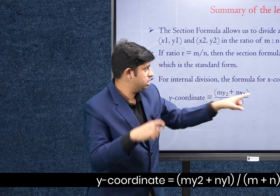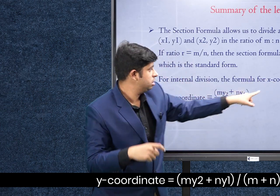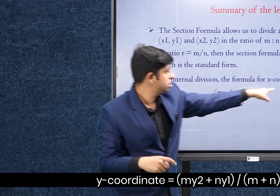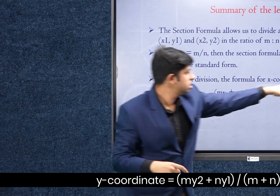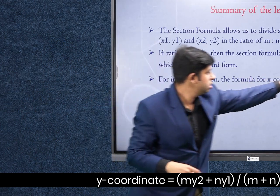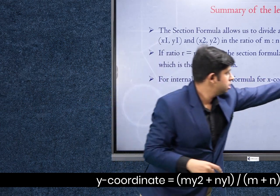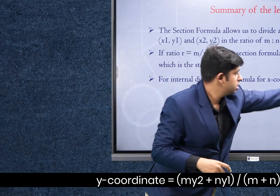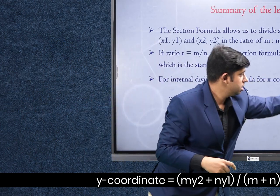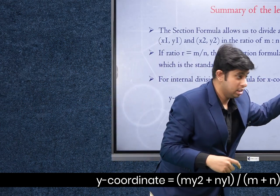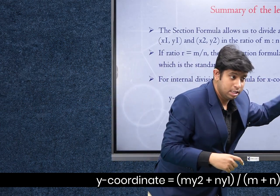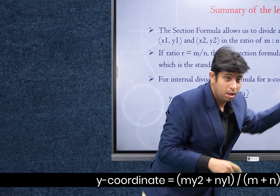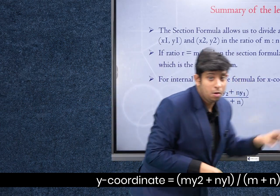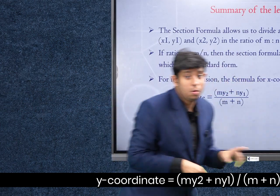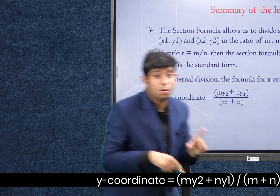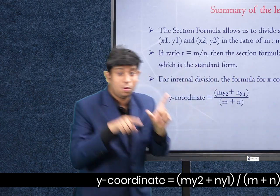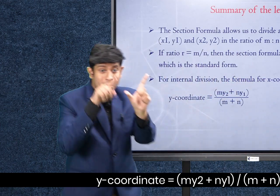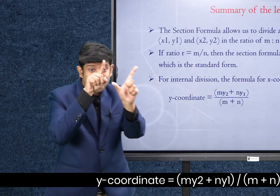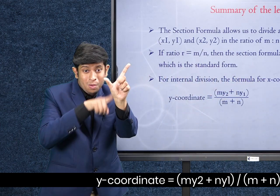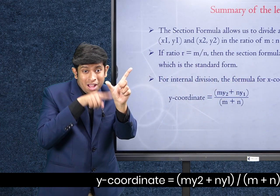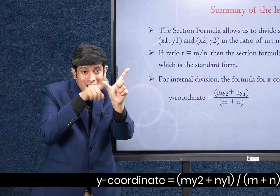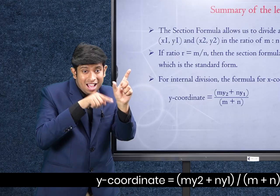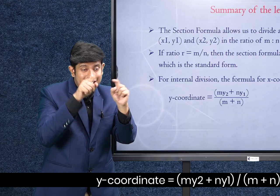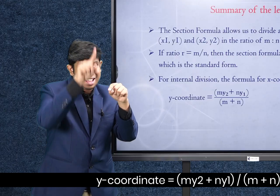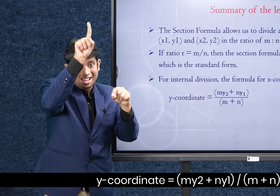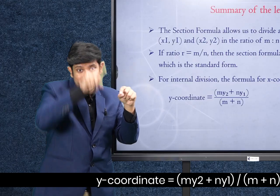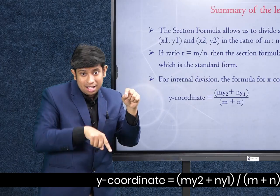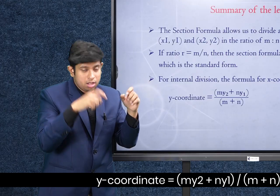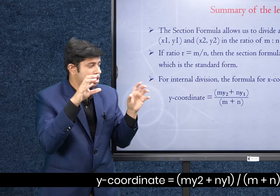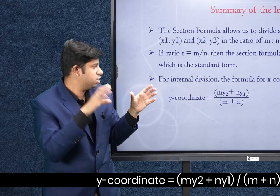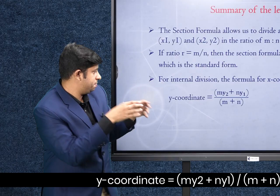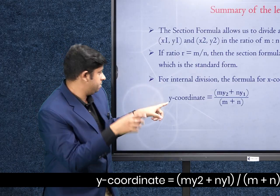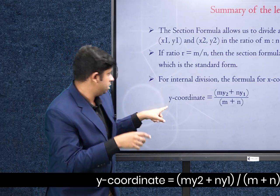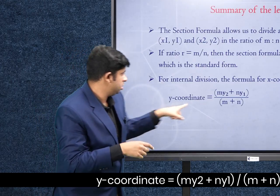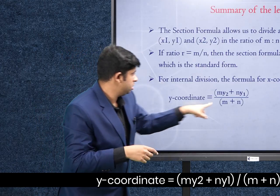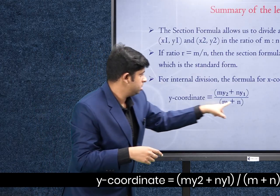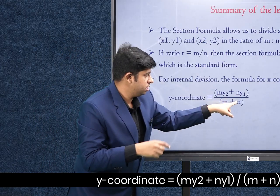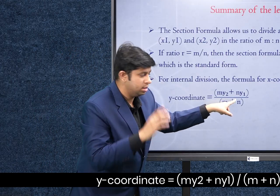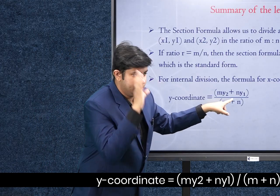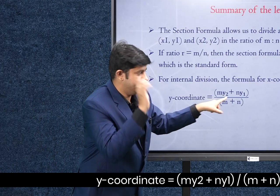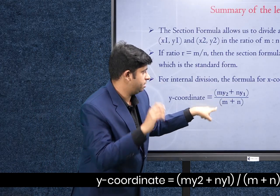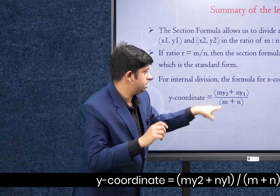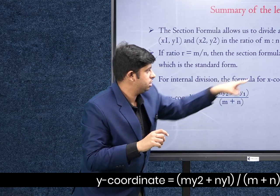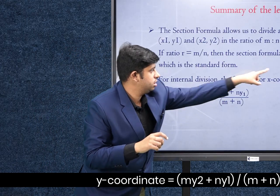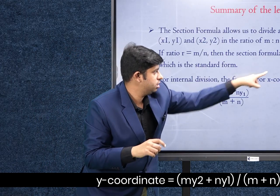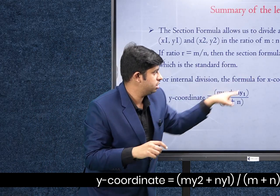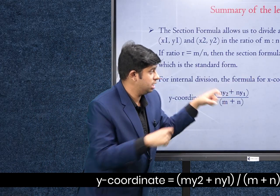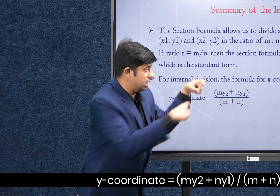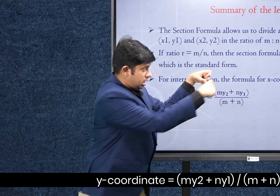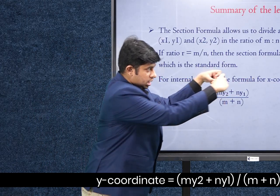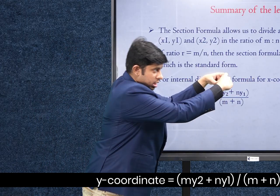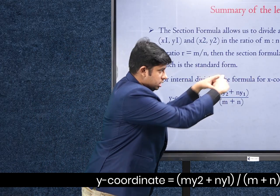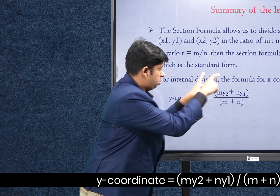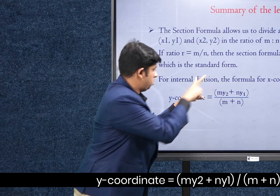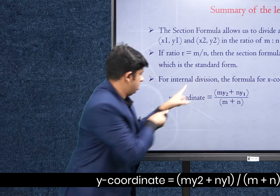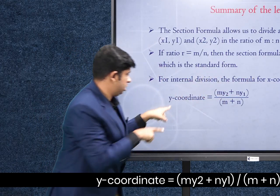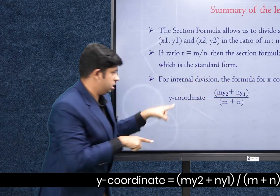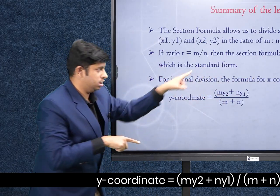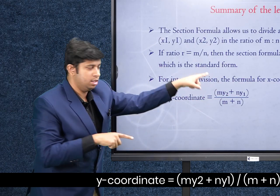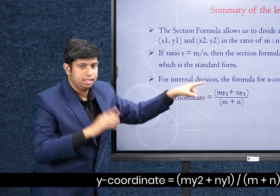ஈடு அடைப்புக்குறிக்குள் எம் ஒய் கீழிலக்க 2 கூட்டல் என் ஒய் கீழிலக்க 1